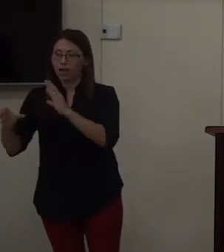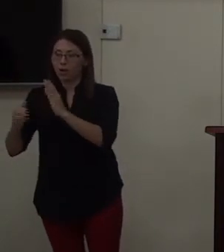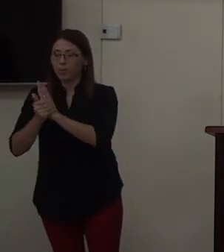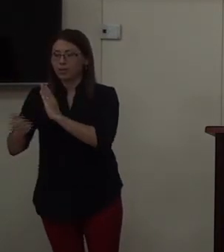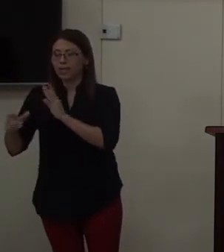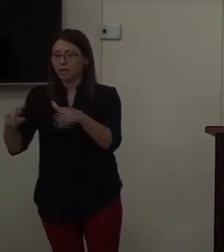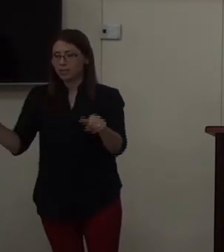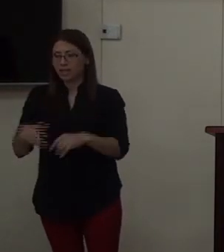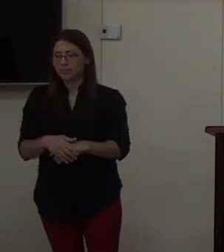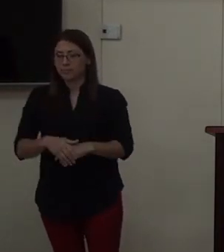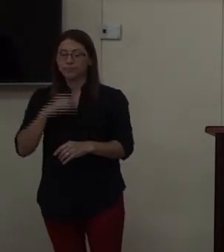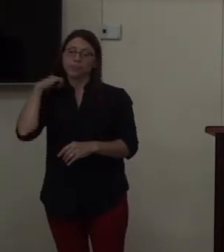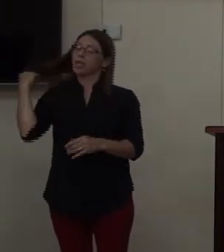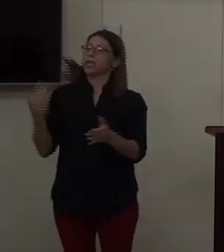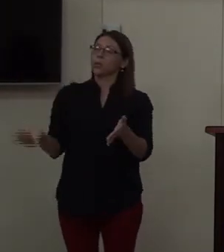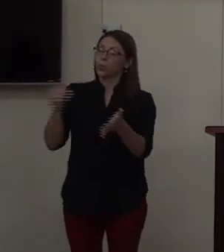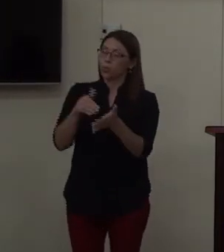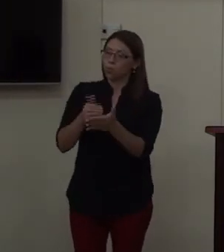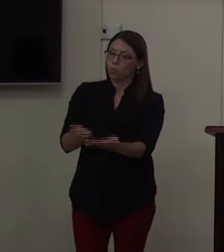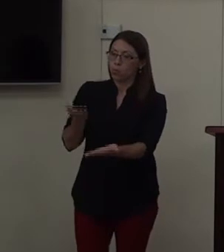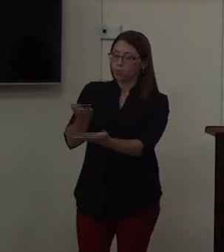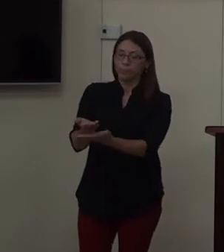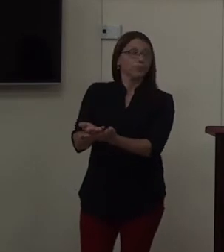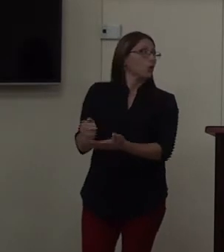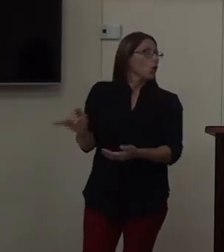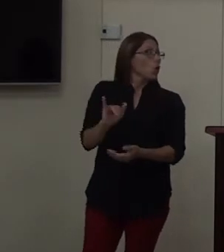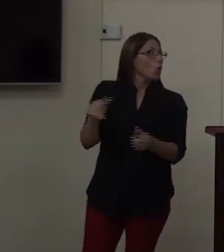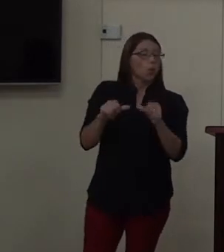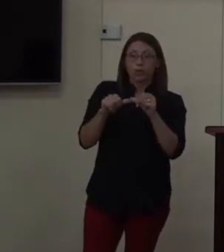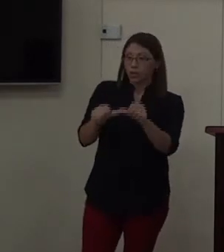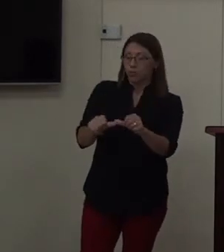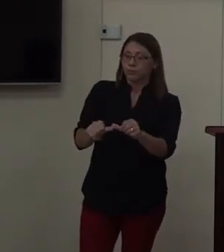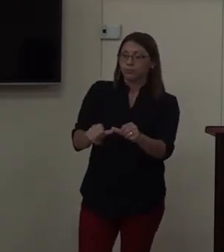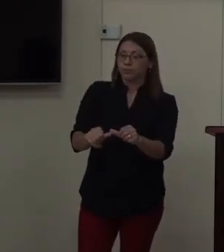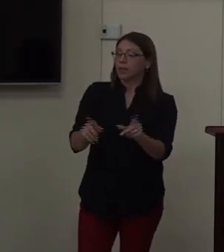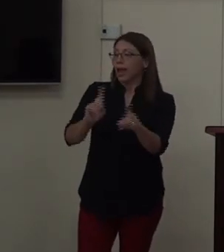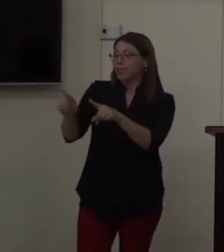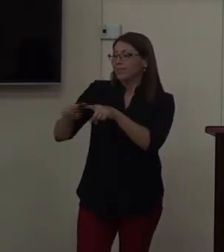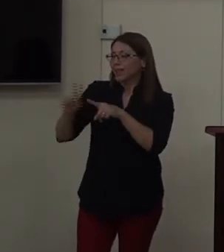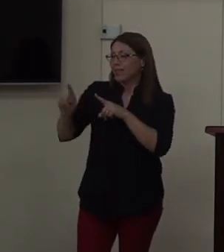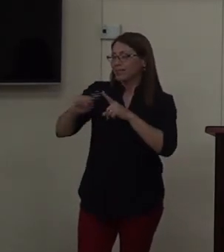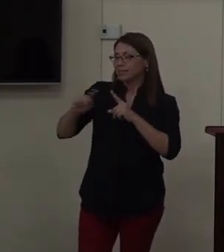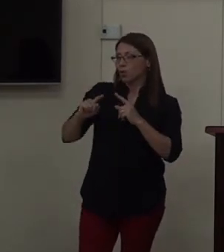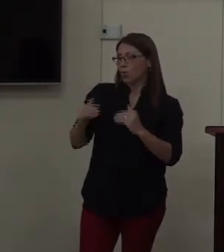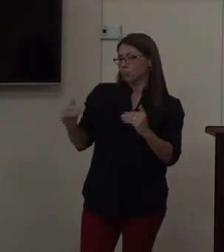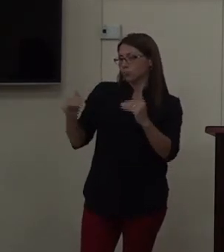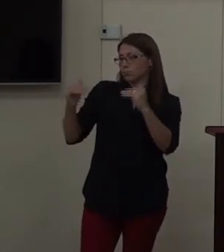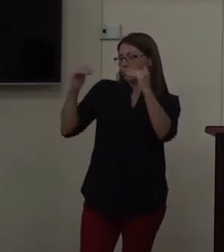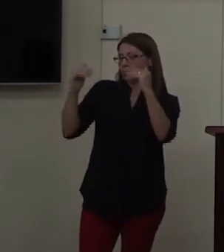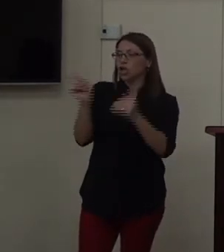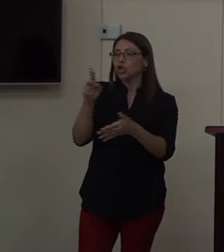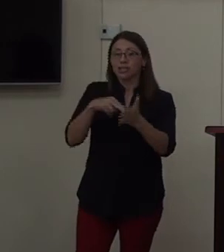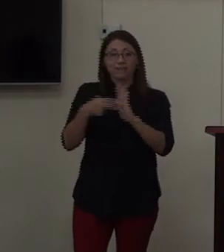lingüística. Y nuevamente, planteado como un continuo, hay diferentes grados. No es un asunto, ¿verdad?, de que